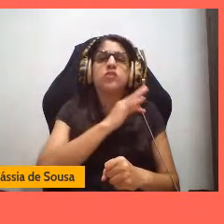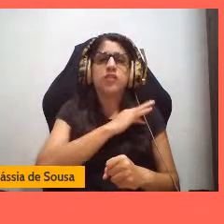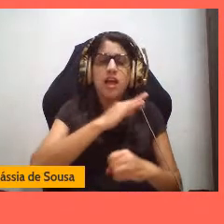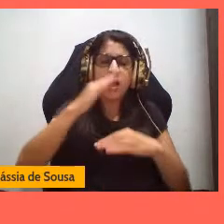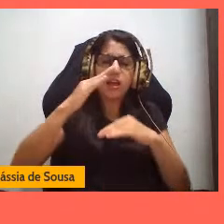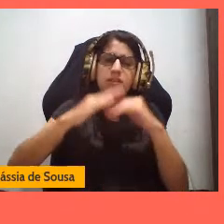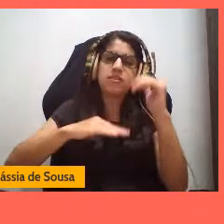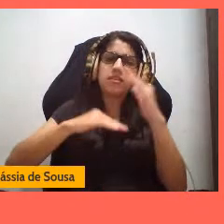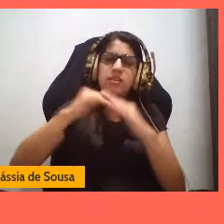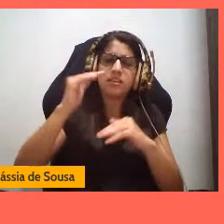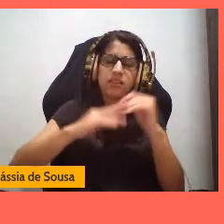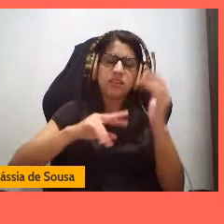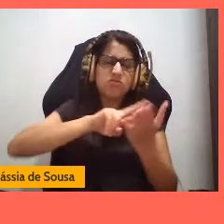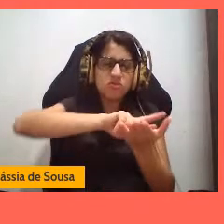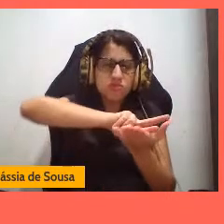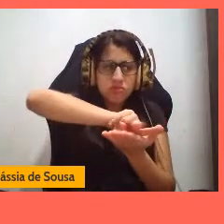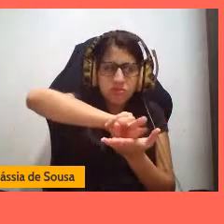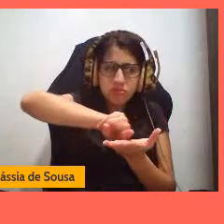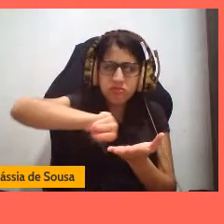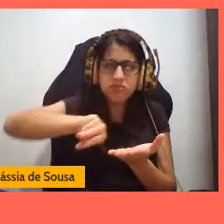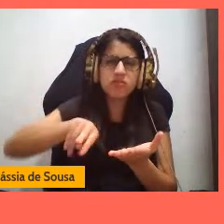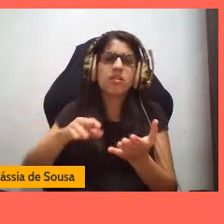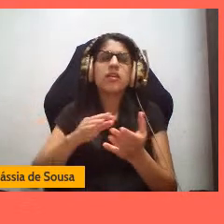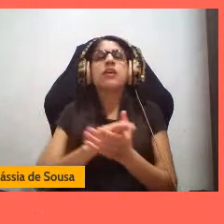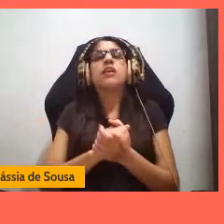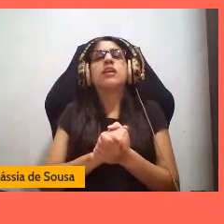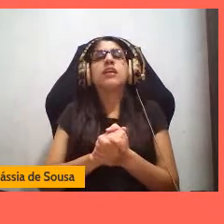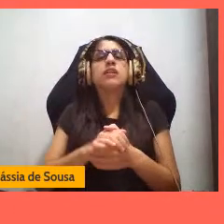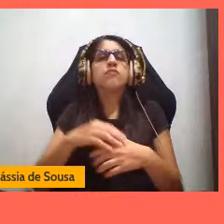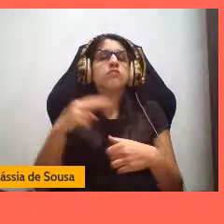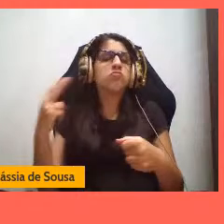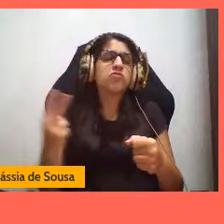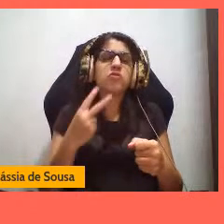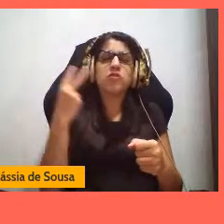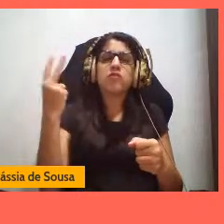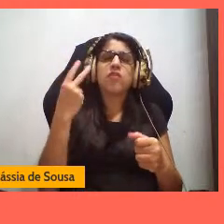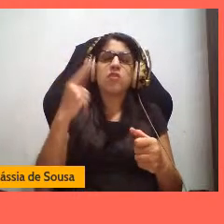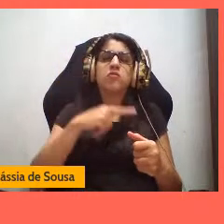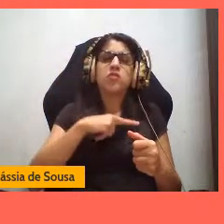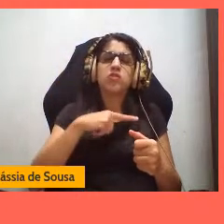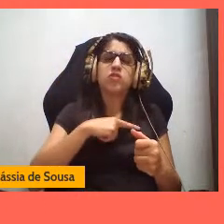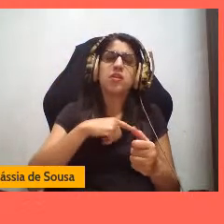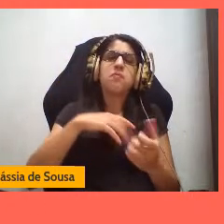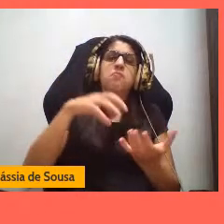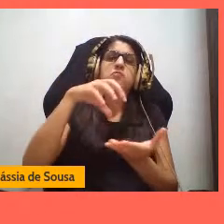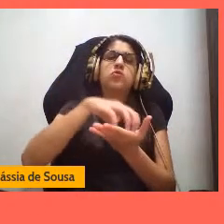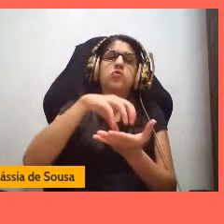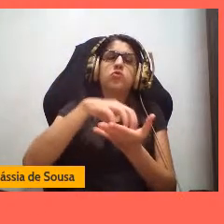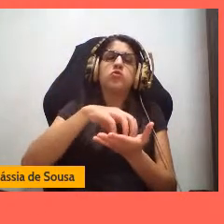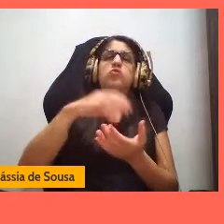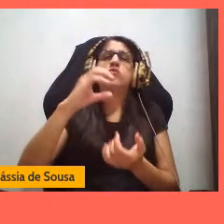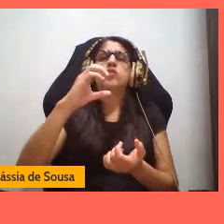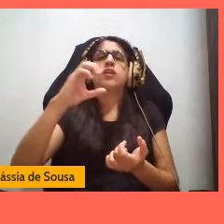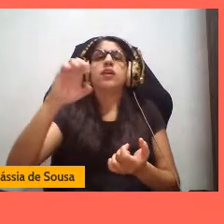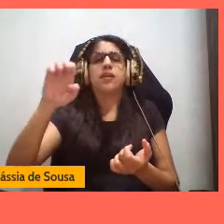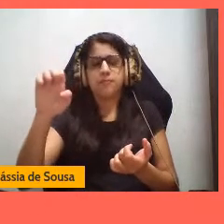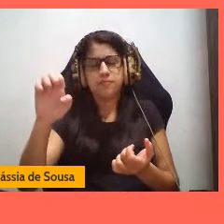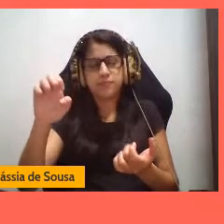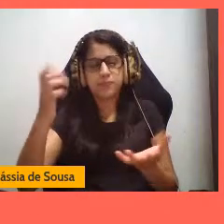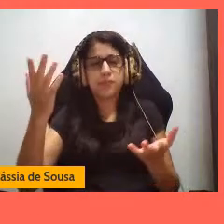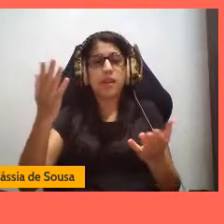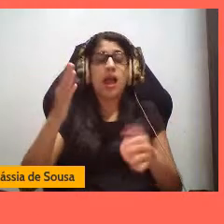administrativos, né, revelando toda a riqueza que a gente tem no centro, né, e que talvez a invisibilidade, né, não